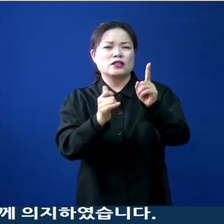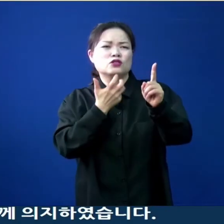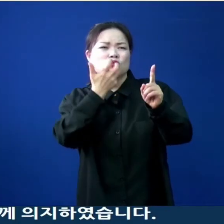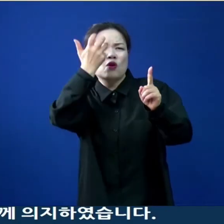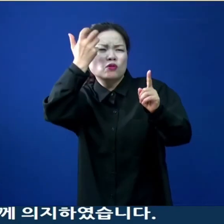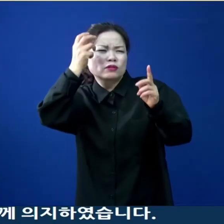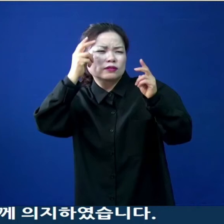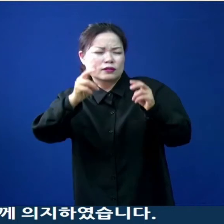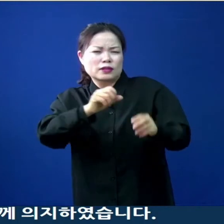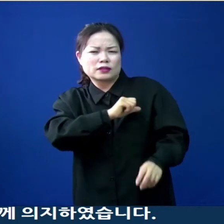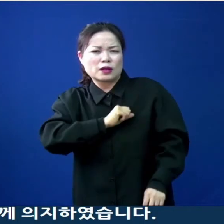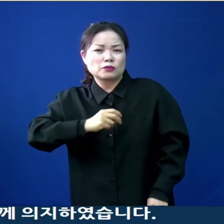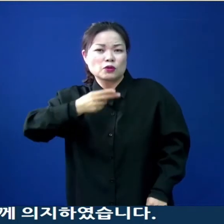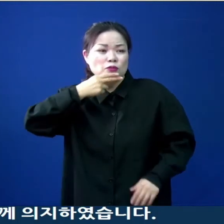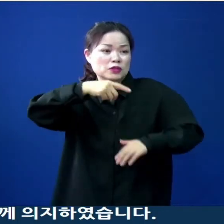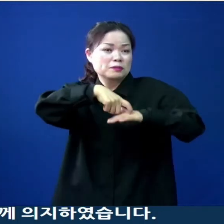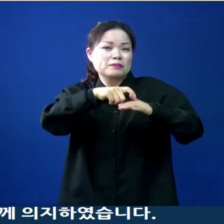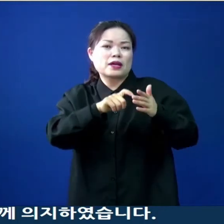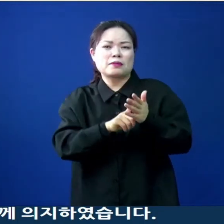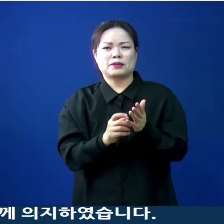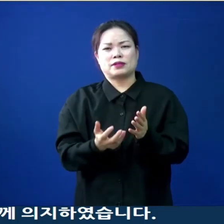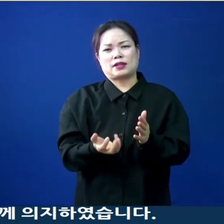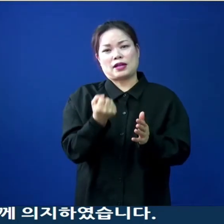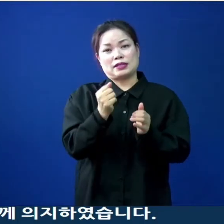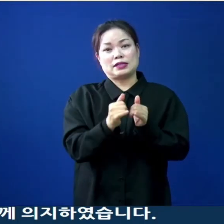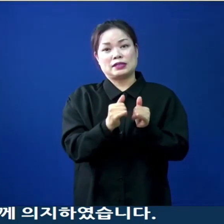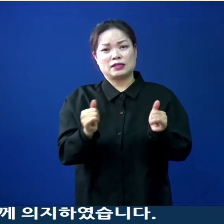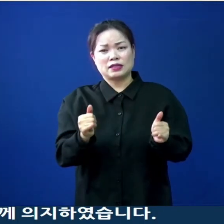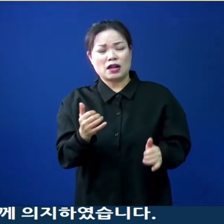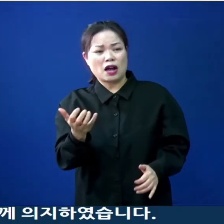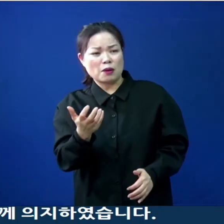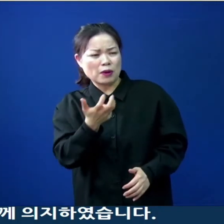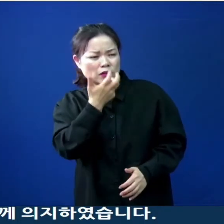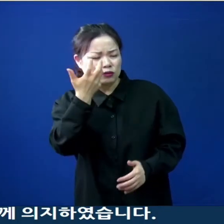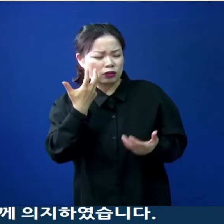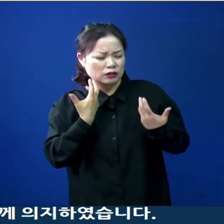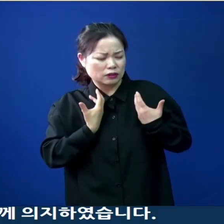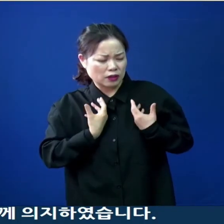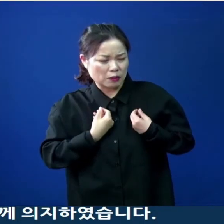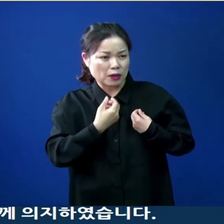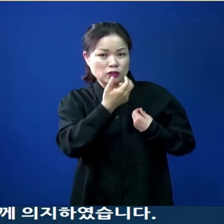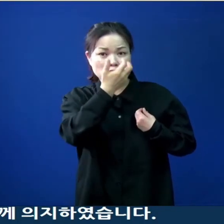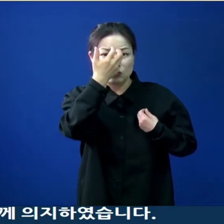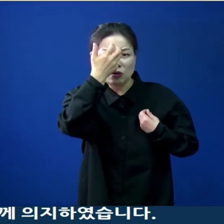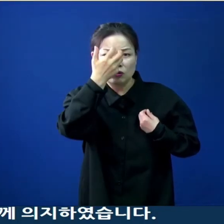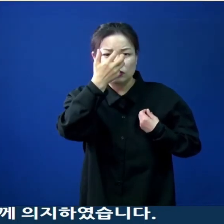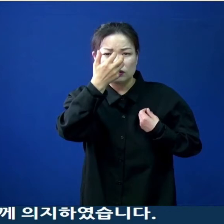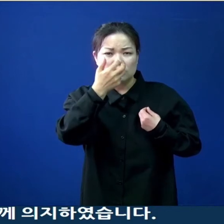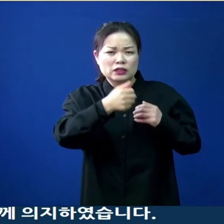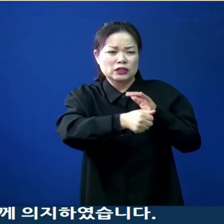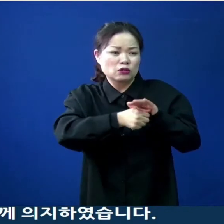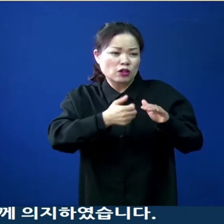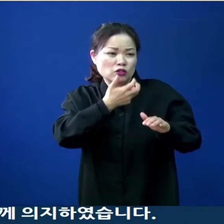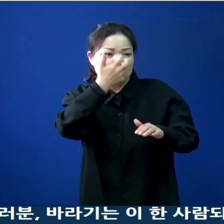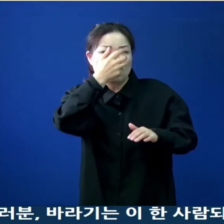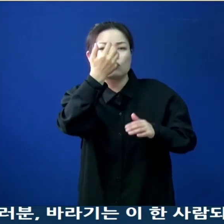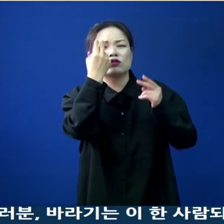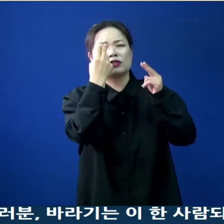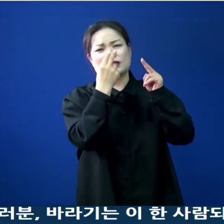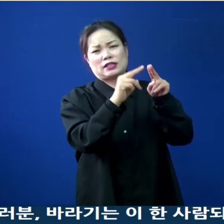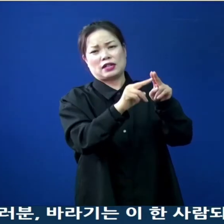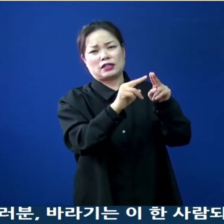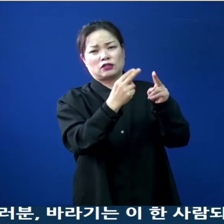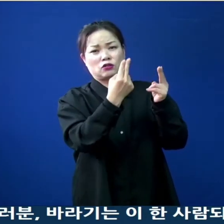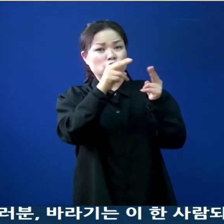영혼을 향해 참을 수 없는 마음을 가진 자들, 아파하는 영혼, 낭망한 영혼들, 뒤로 물러가고 있는 영혼들을 향해서